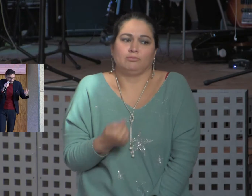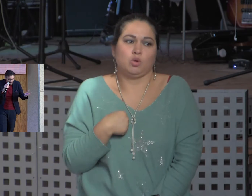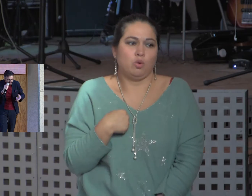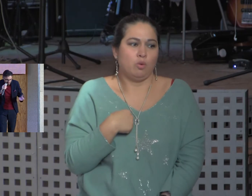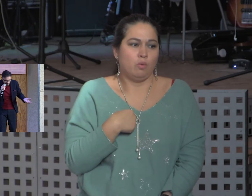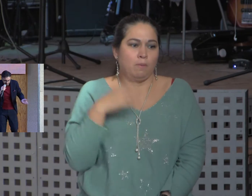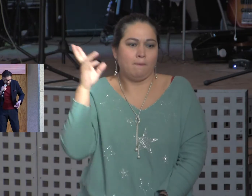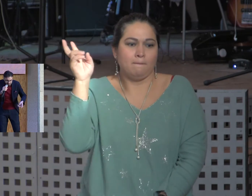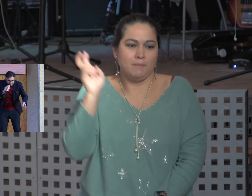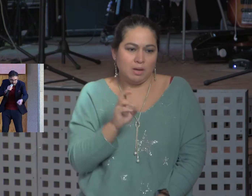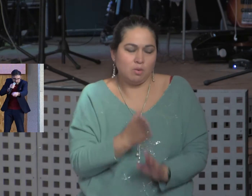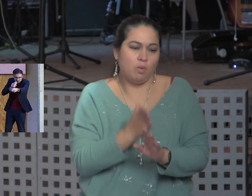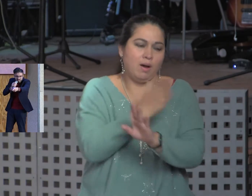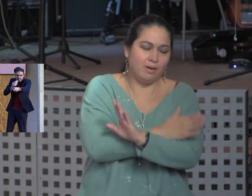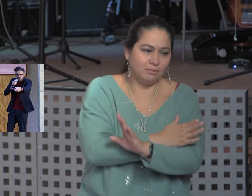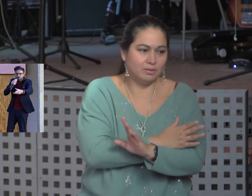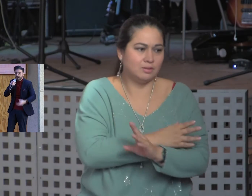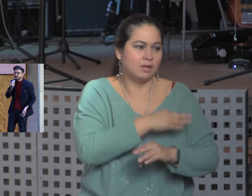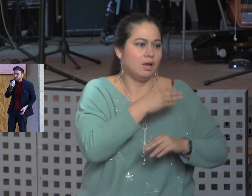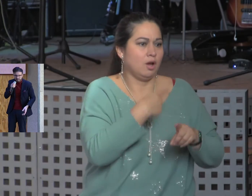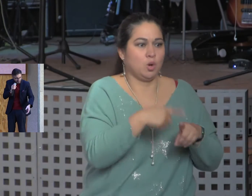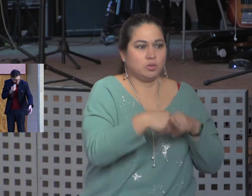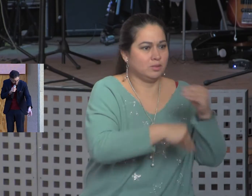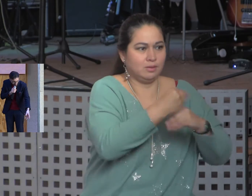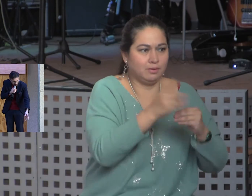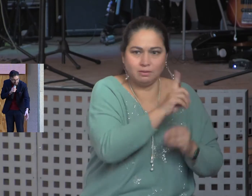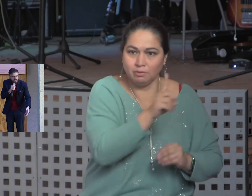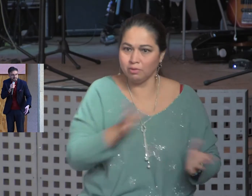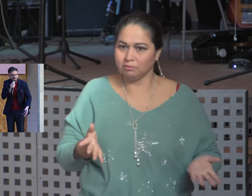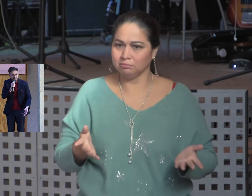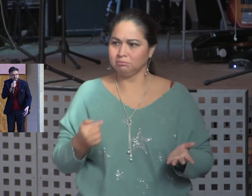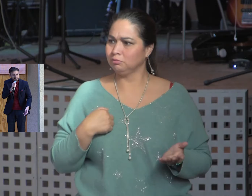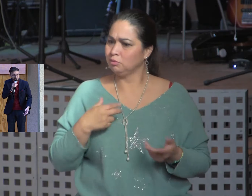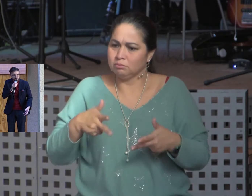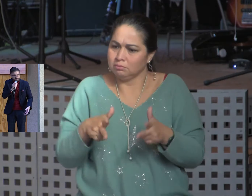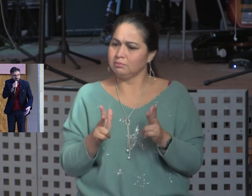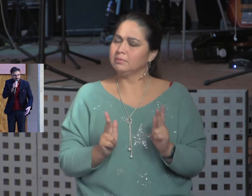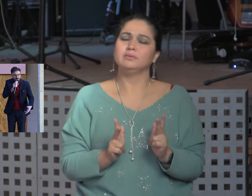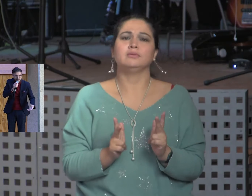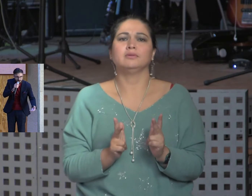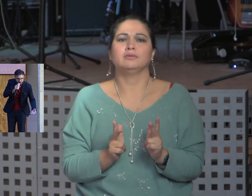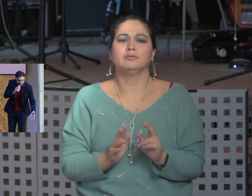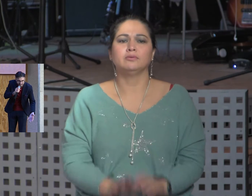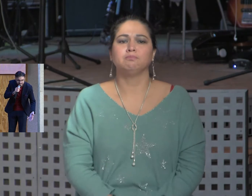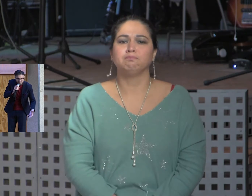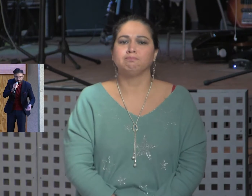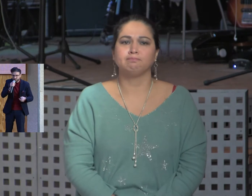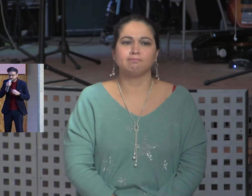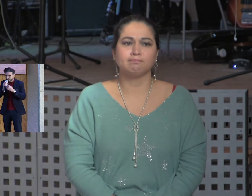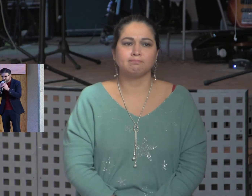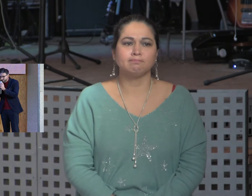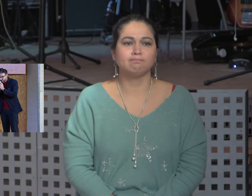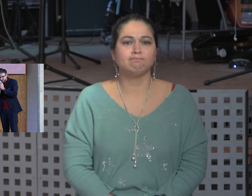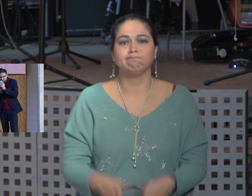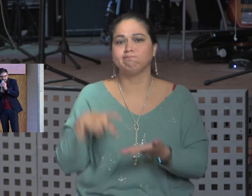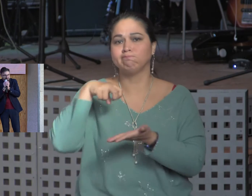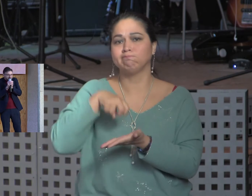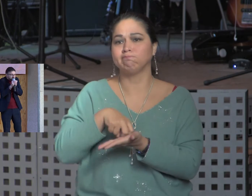Llego antes, me siento ahí, a veces me arrodillo aquí,